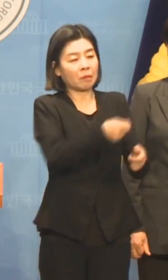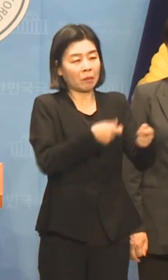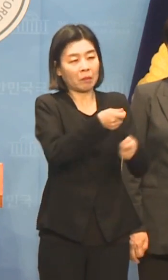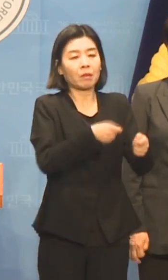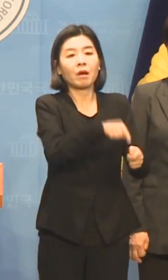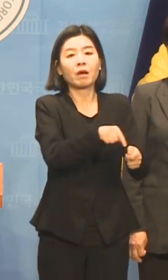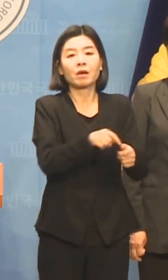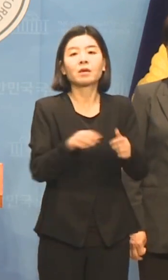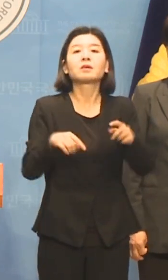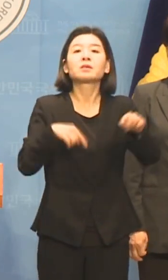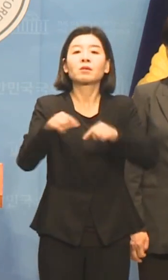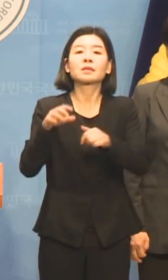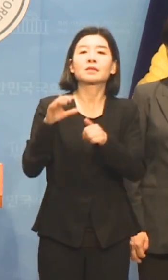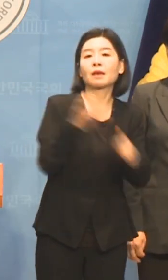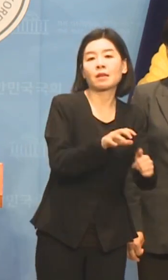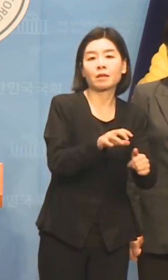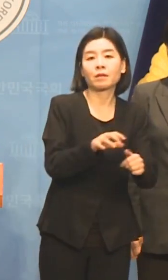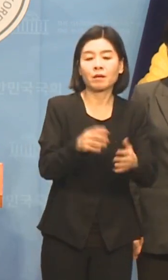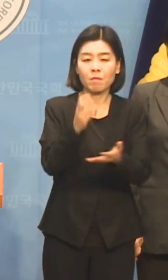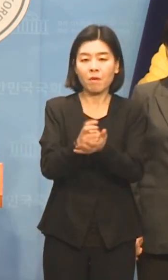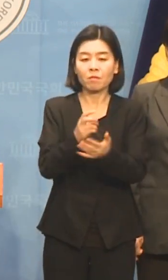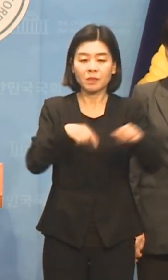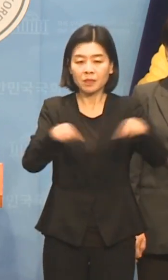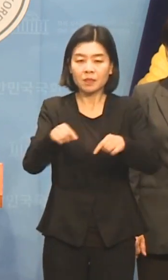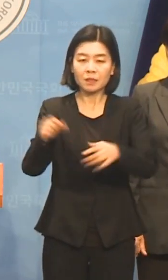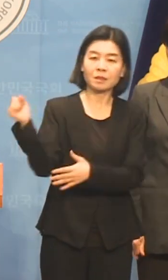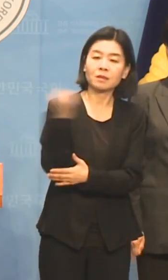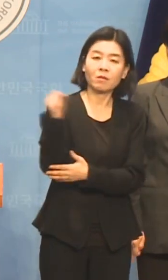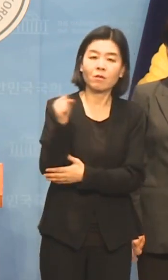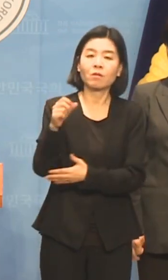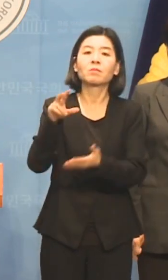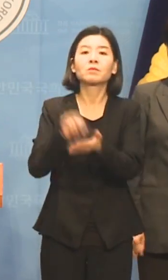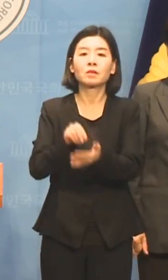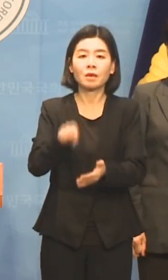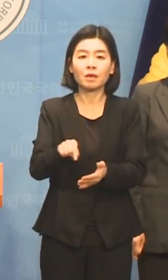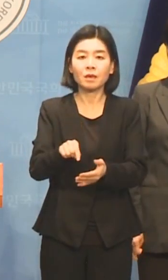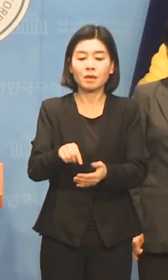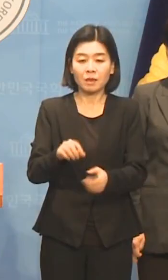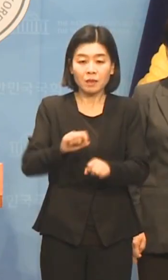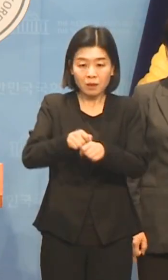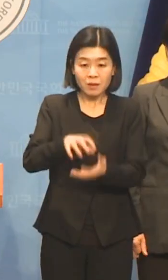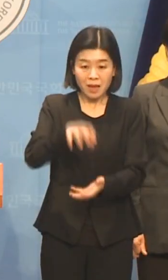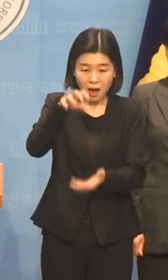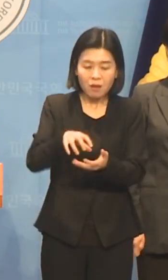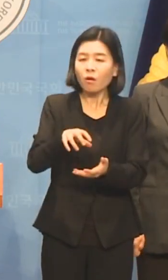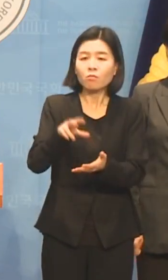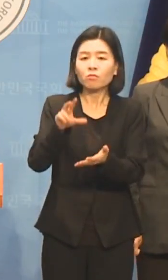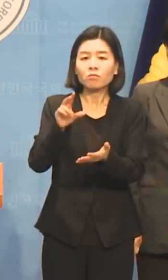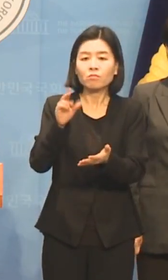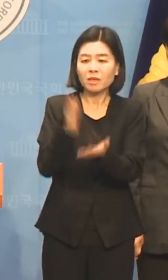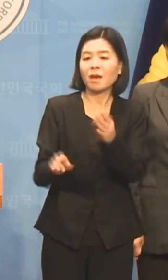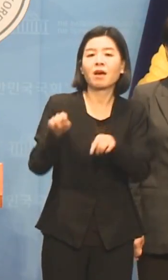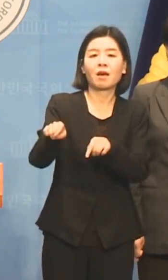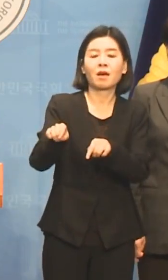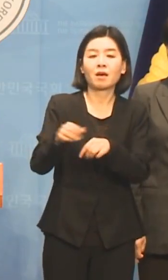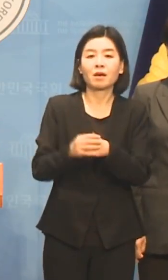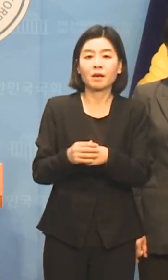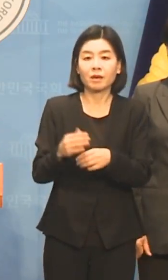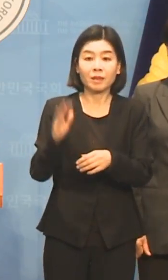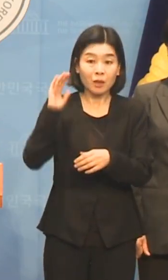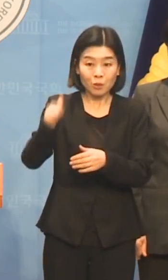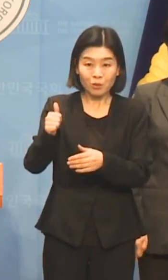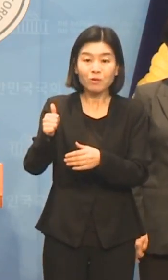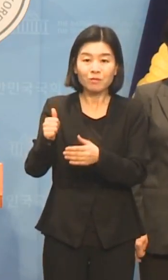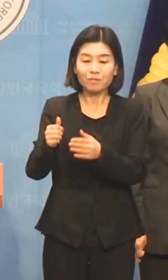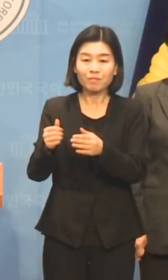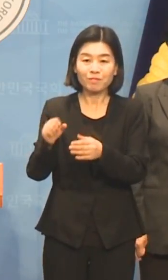탄압이며 법치의 근간을 흔드는 행위입니다. 양형의 부당성에 대해서 말씀드리겠습니다. 대선에서